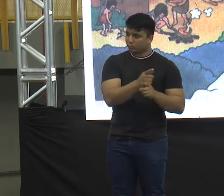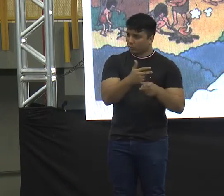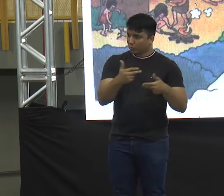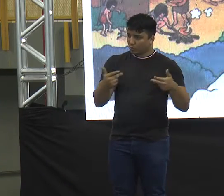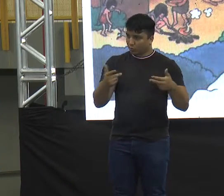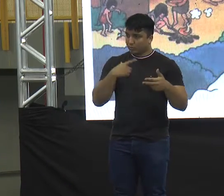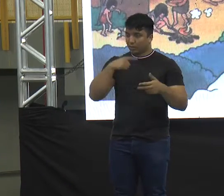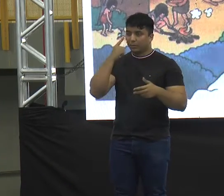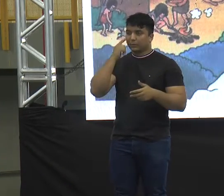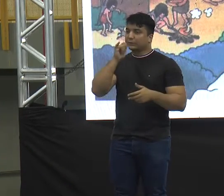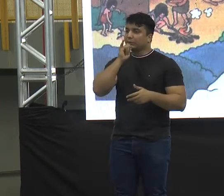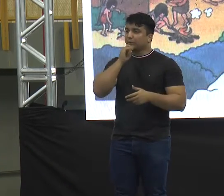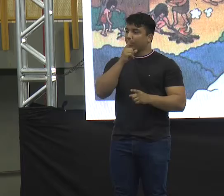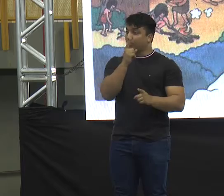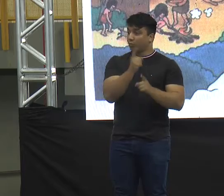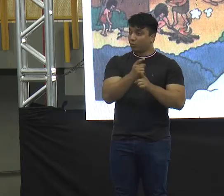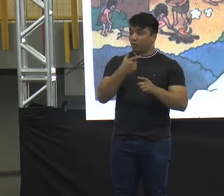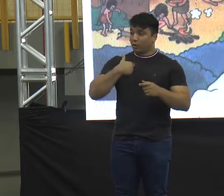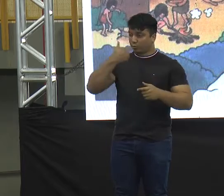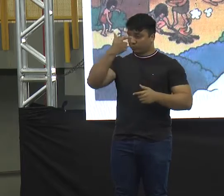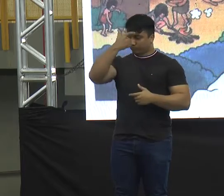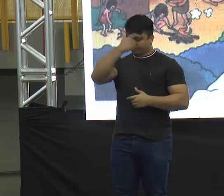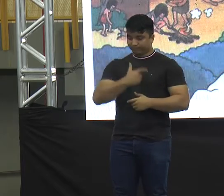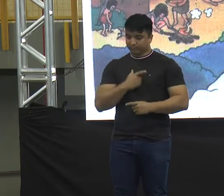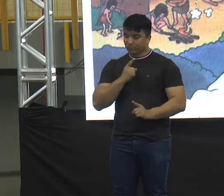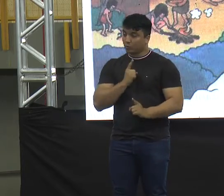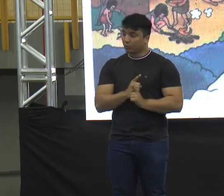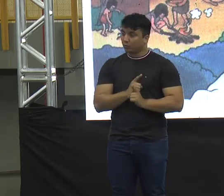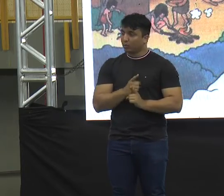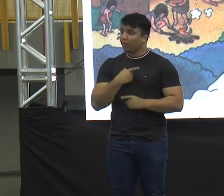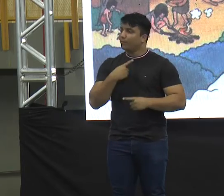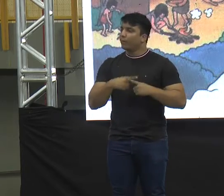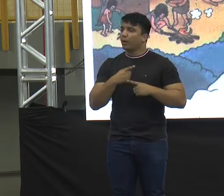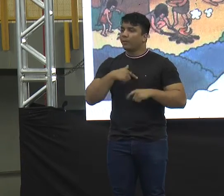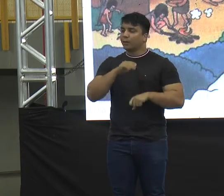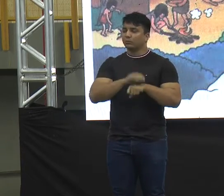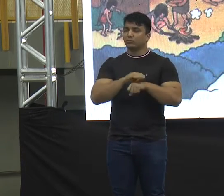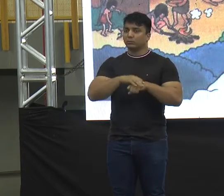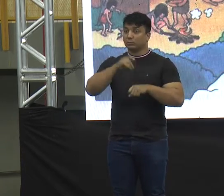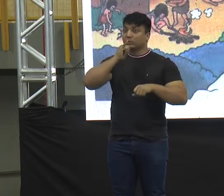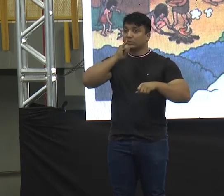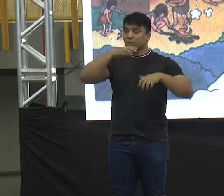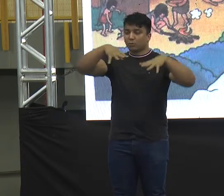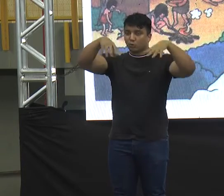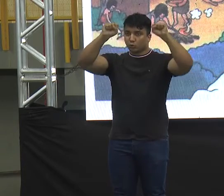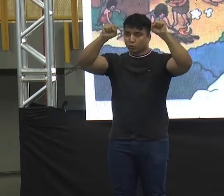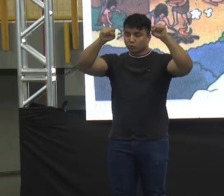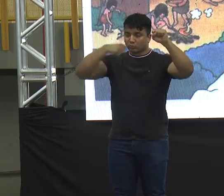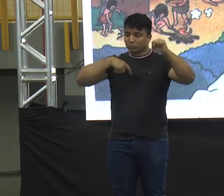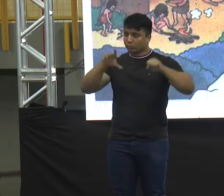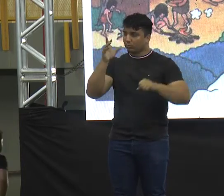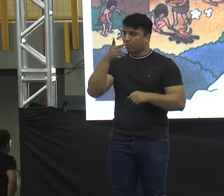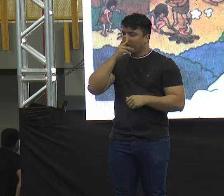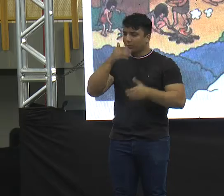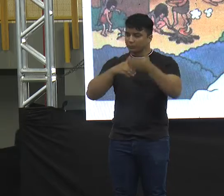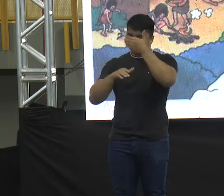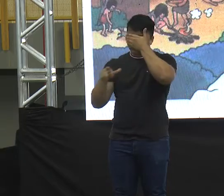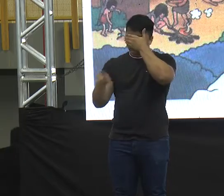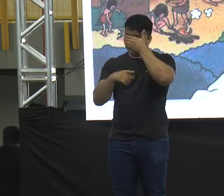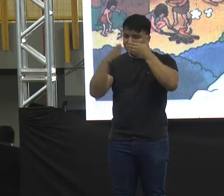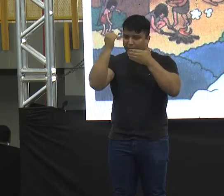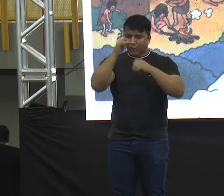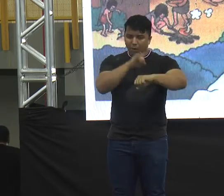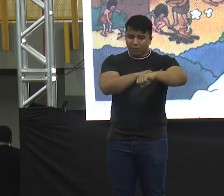você se localize. Então você faz isso praticamente no automático, desliga as luzes, que você sabe mais ou menos onde é que está o